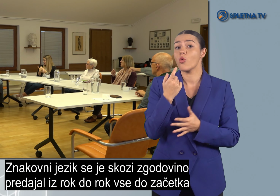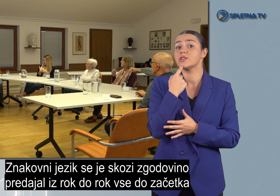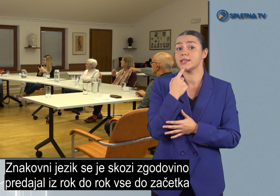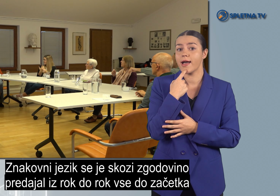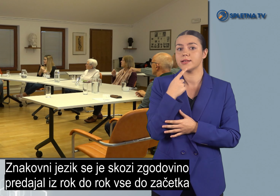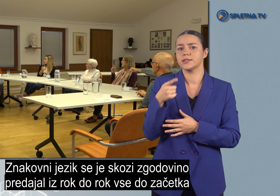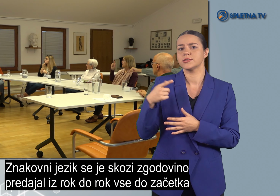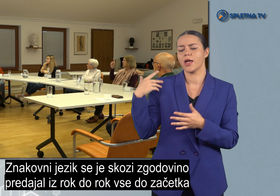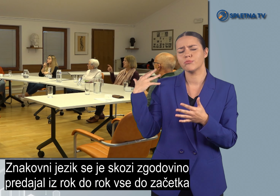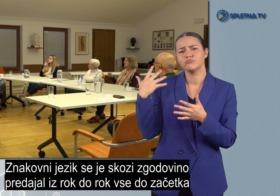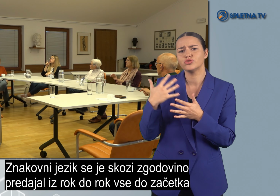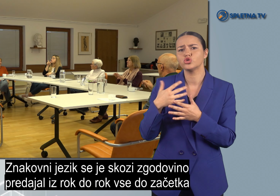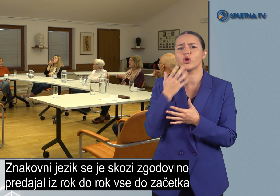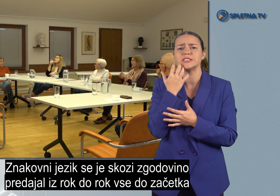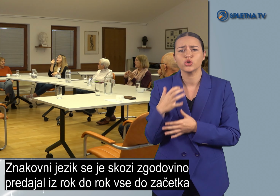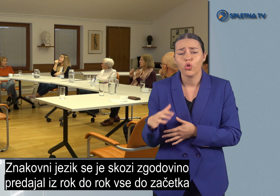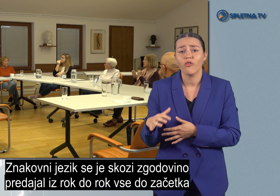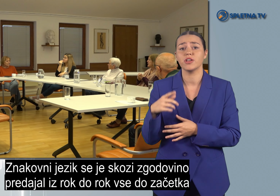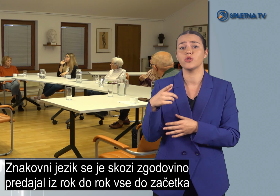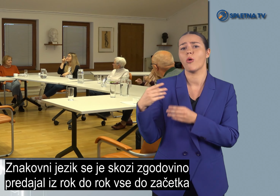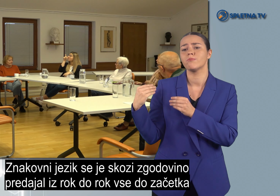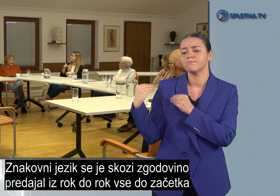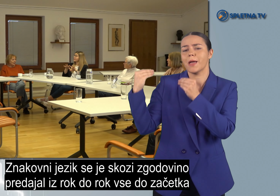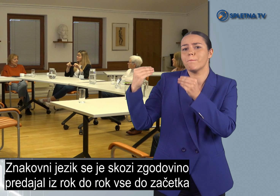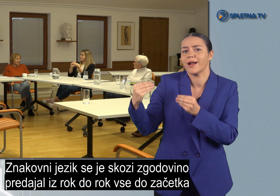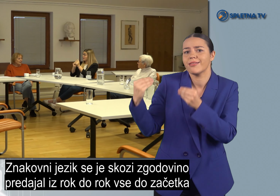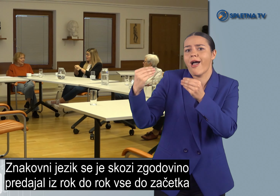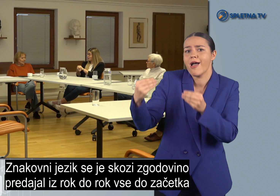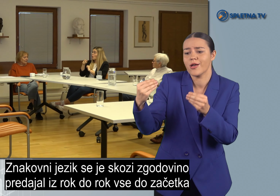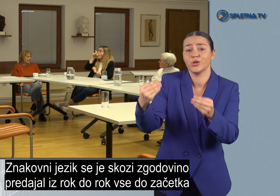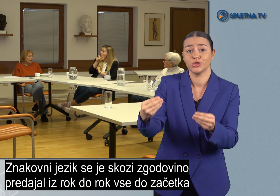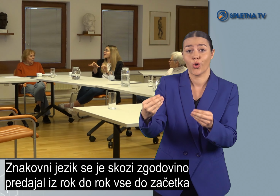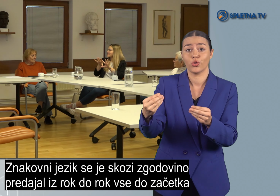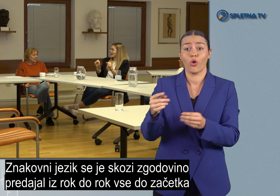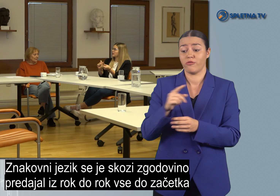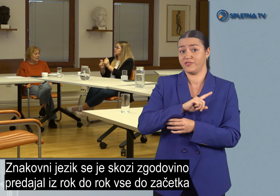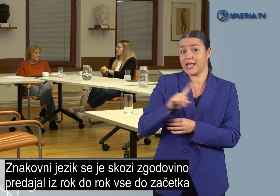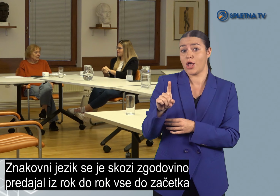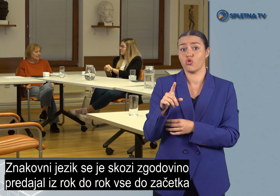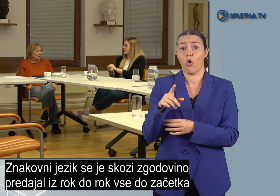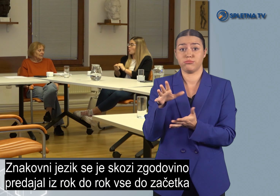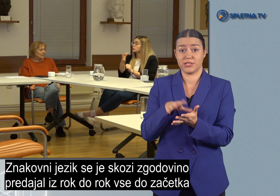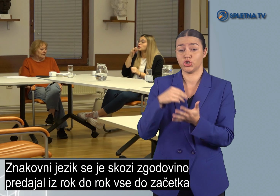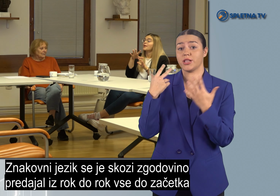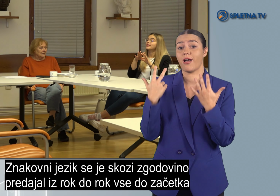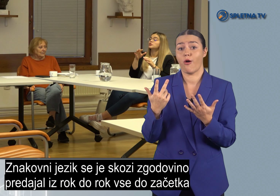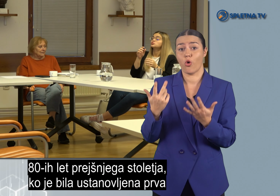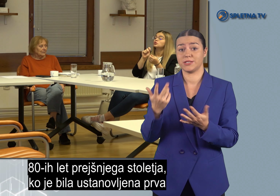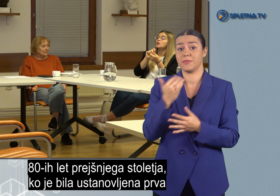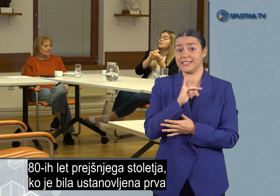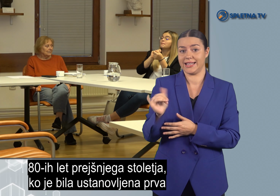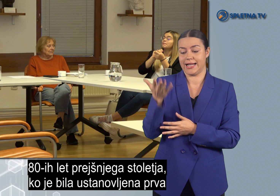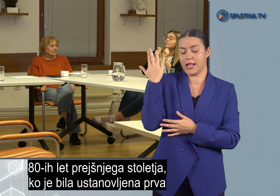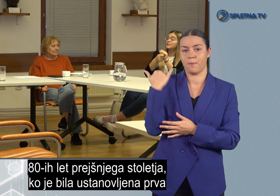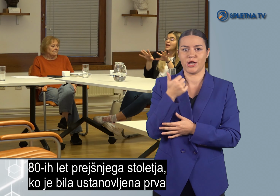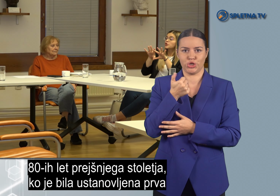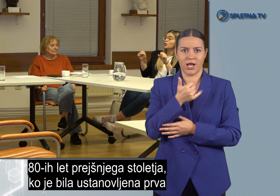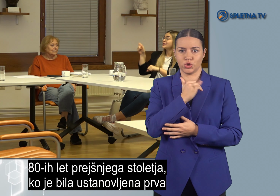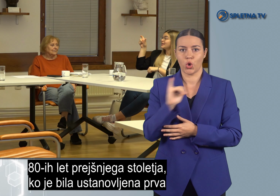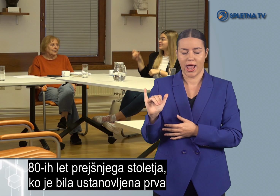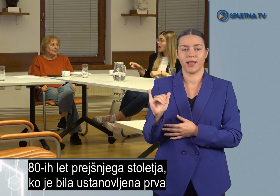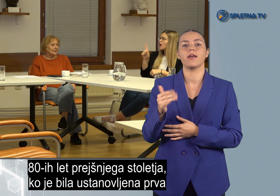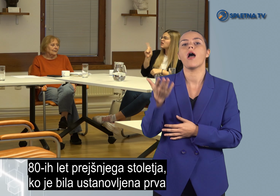Znakovni jezik se je skozi zgodovino predajal iz rok do rok vse do začetka 80. let prejšnjega stoletja, ko je bila